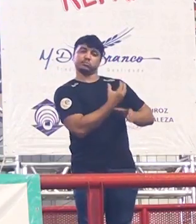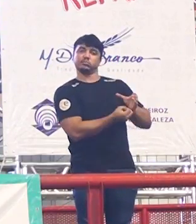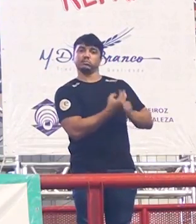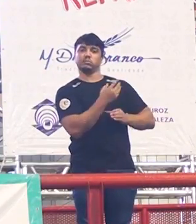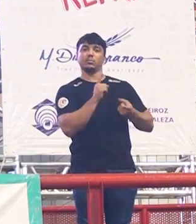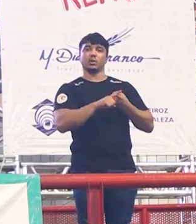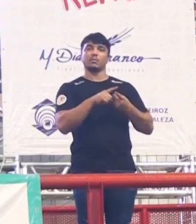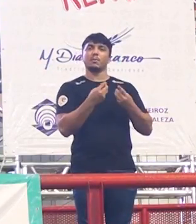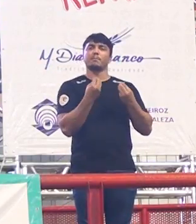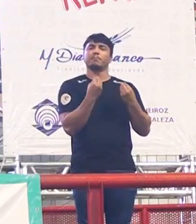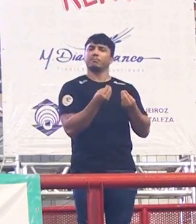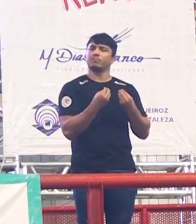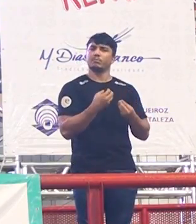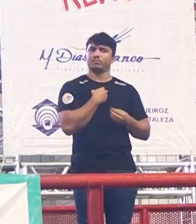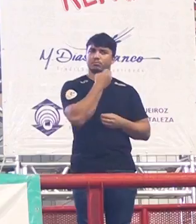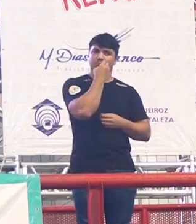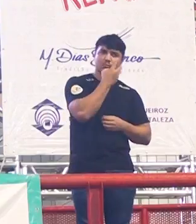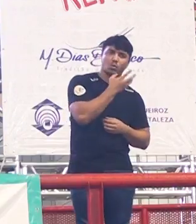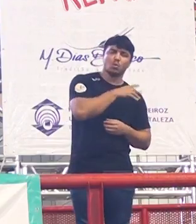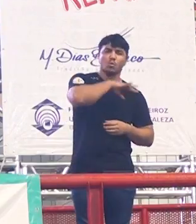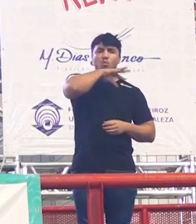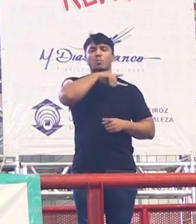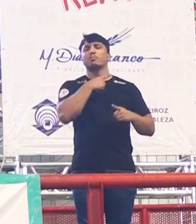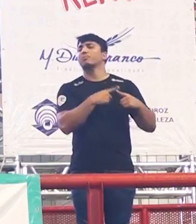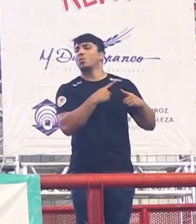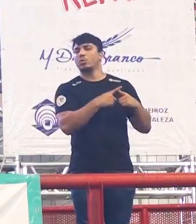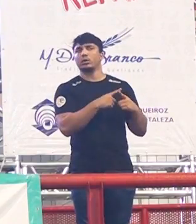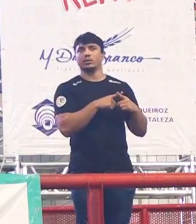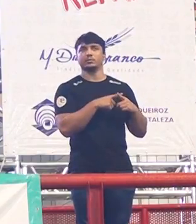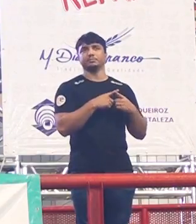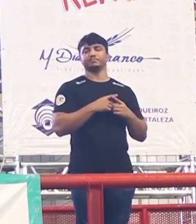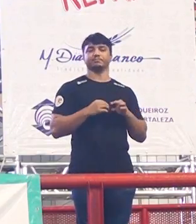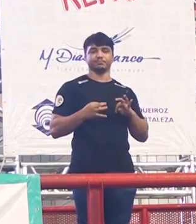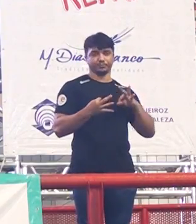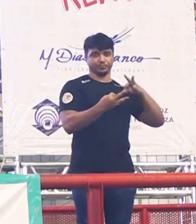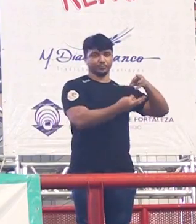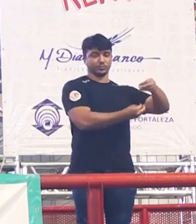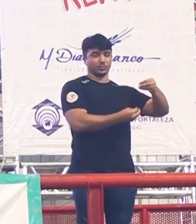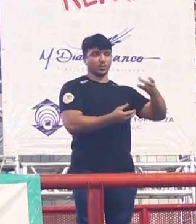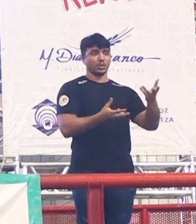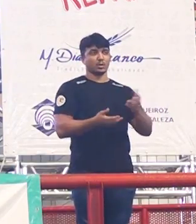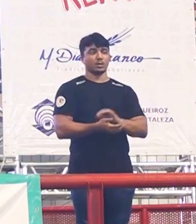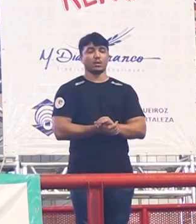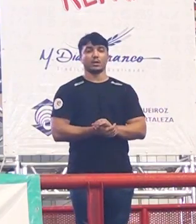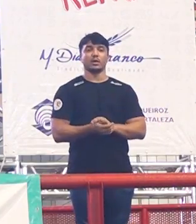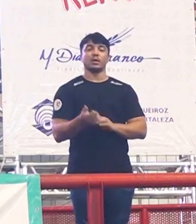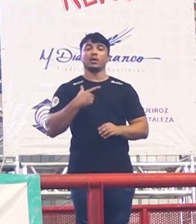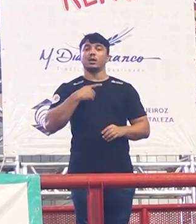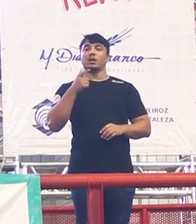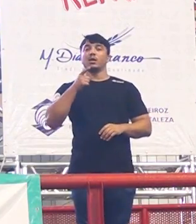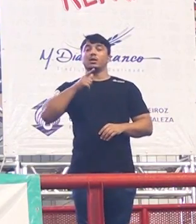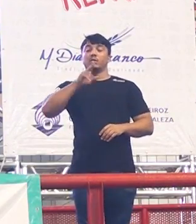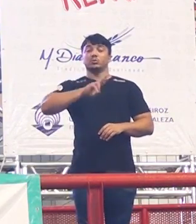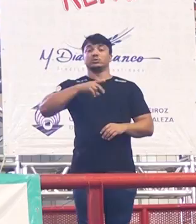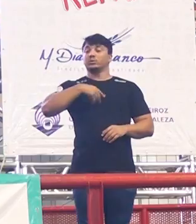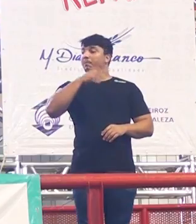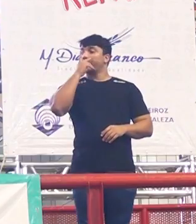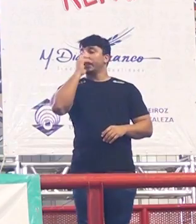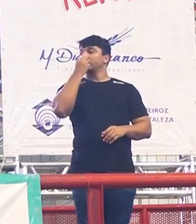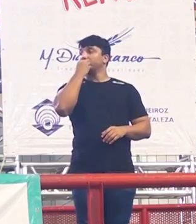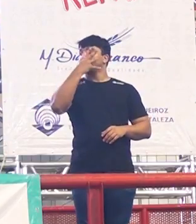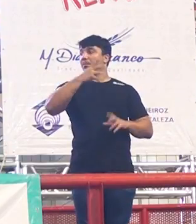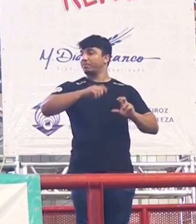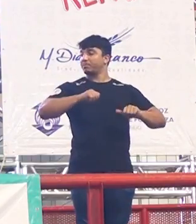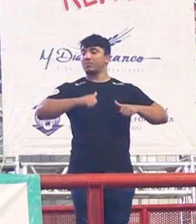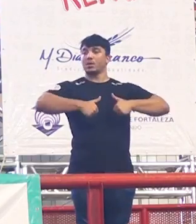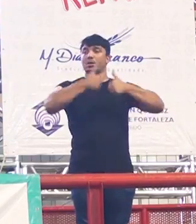as vantagens e quais as desvantagens de cada uma. Ok? Qual seria a fonte de combustível ideal?